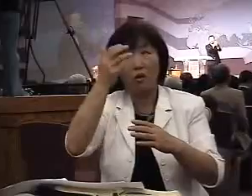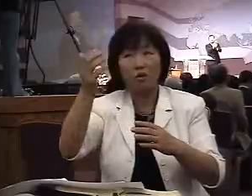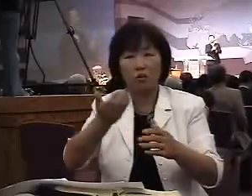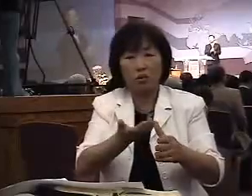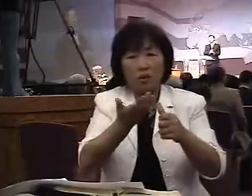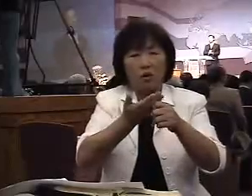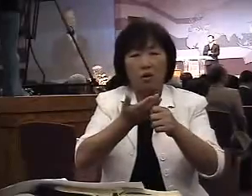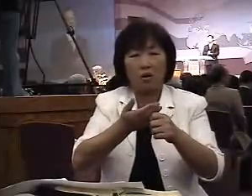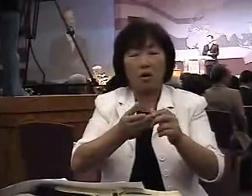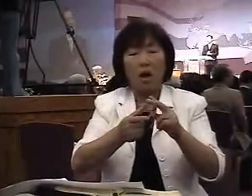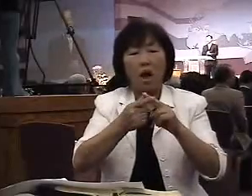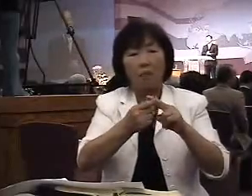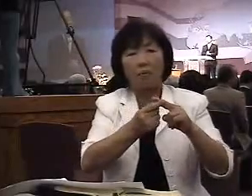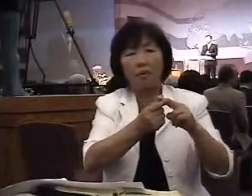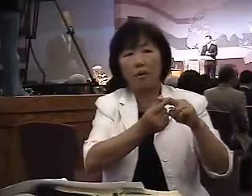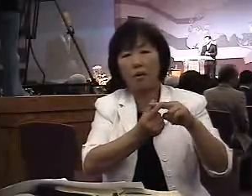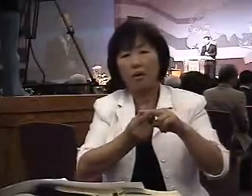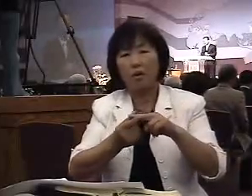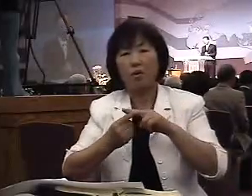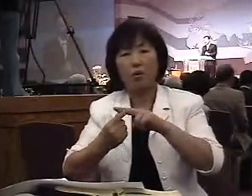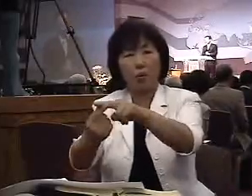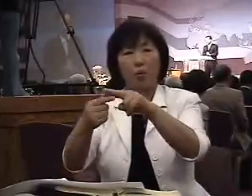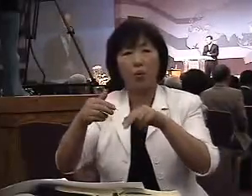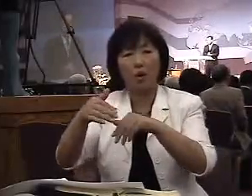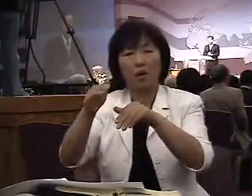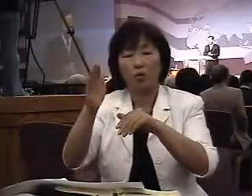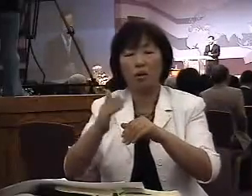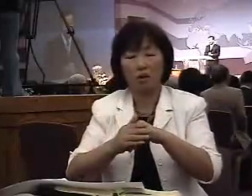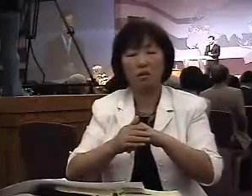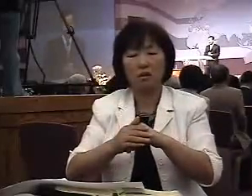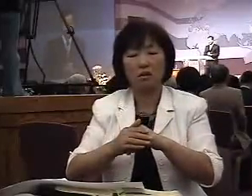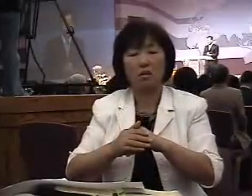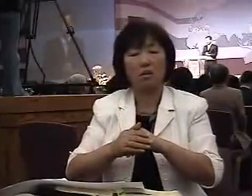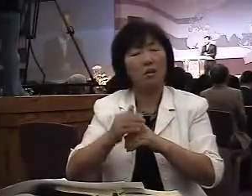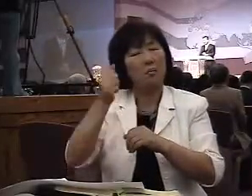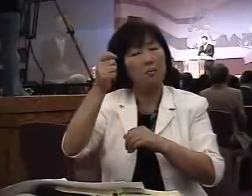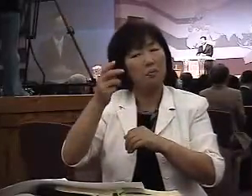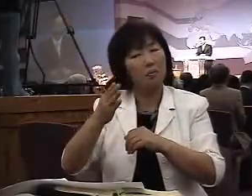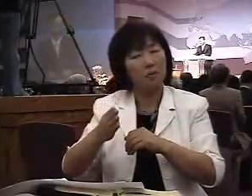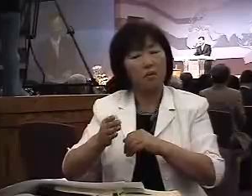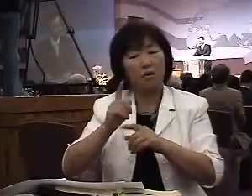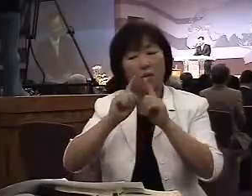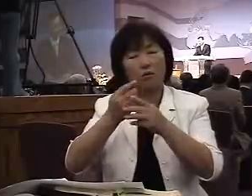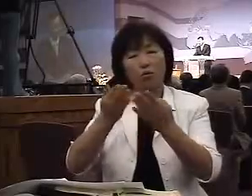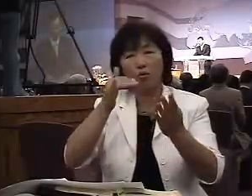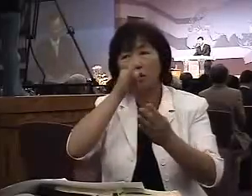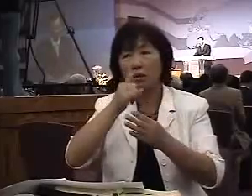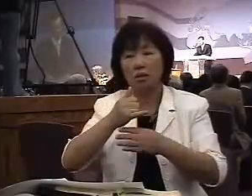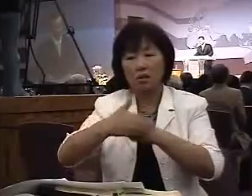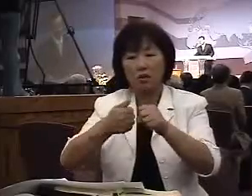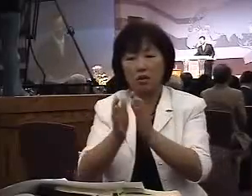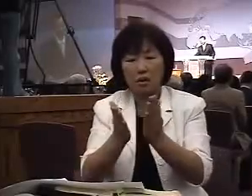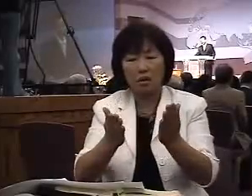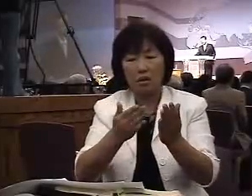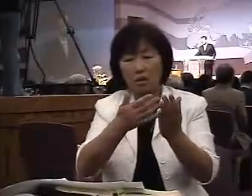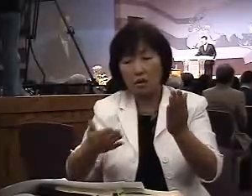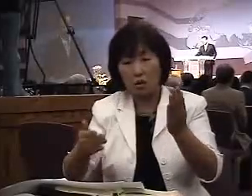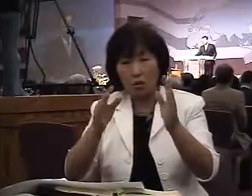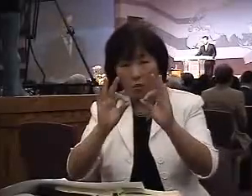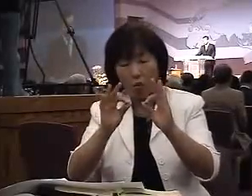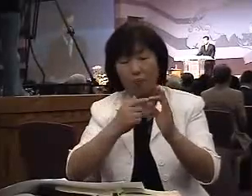얼마나 같이 가야만 되는 것인가 우리에게 몇 차례 말씀해 주시고 있는데 오늘 아침에도 성경의 흐름을 보고